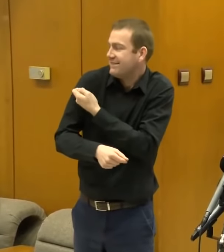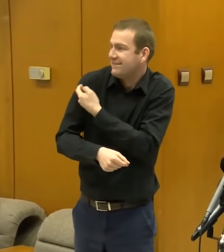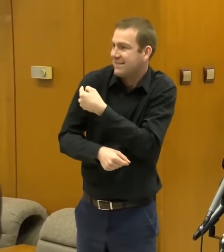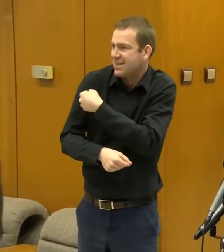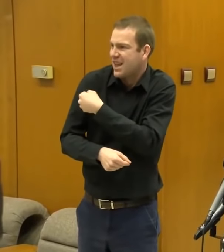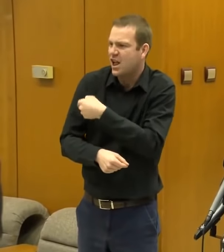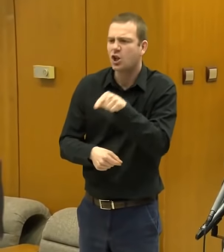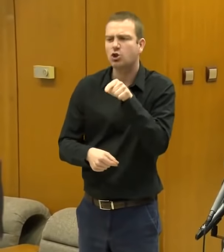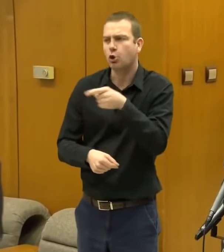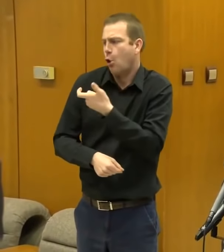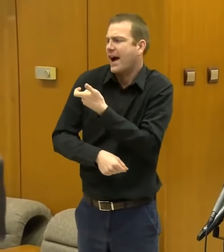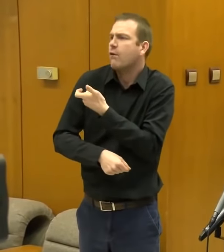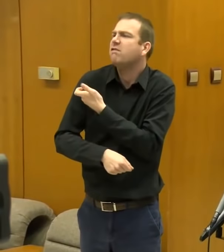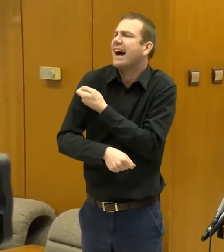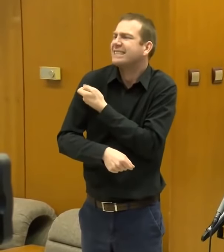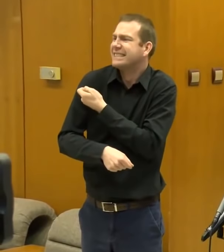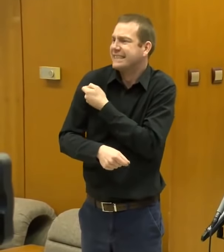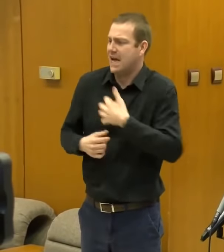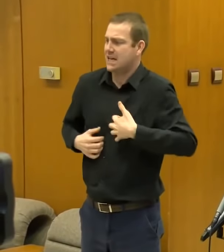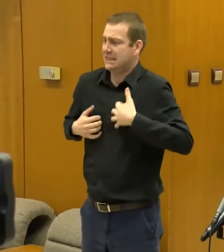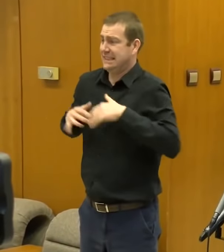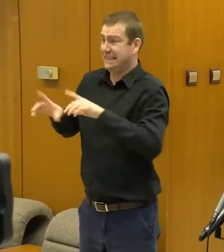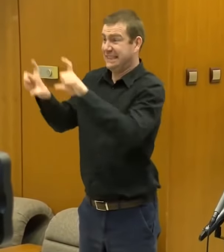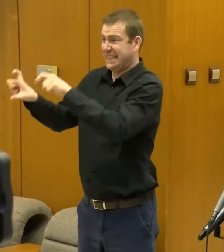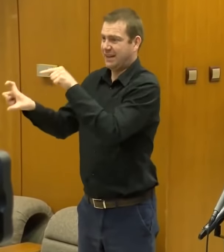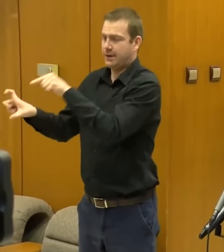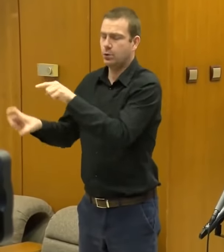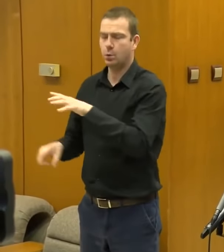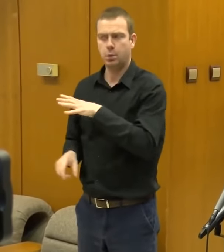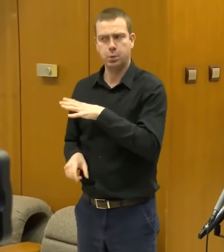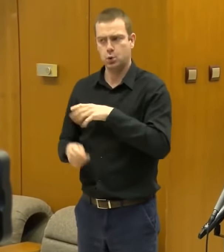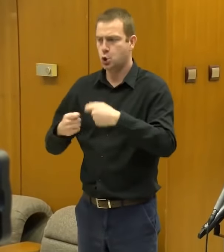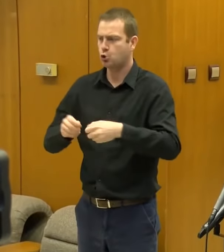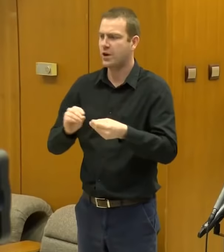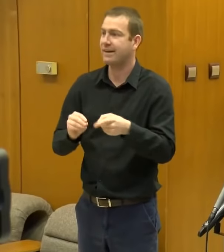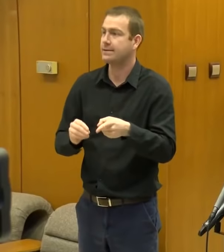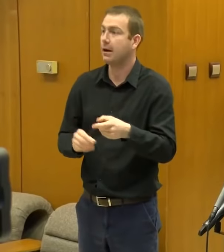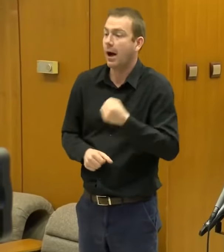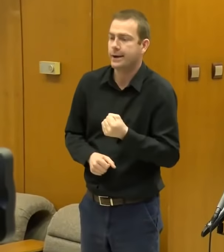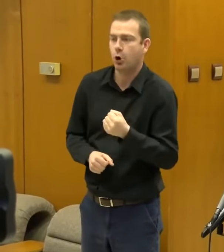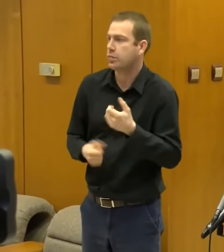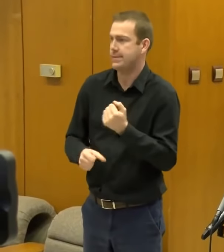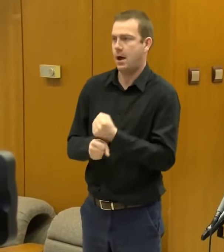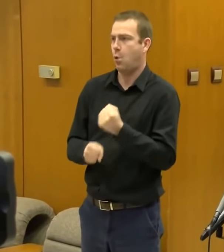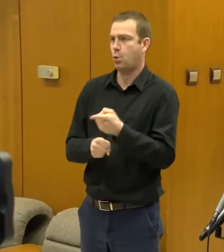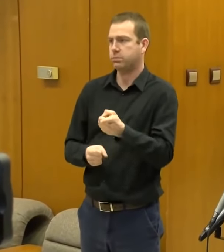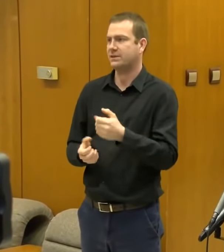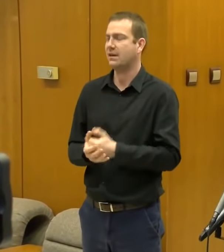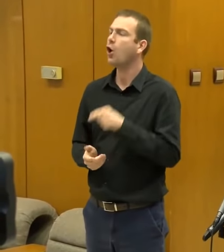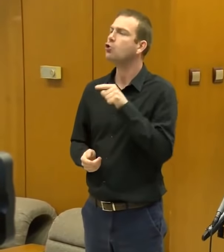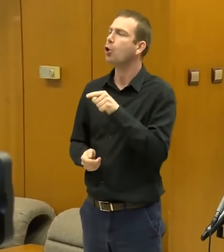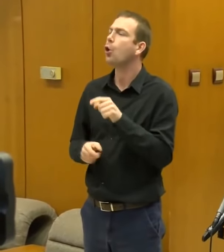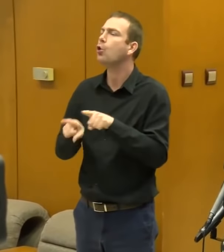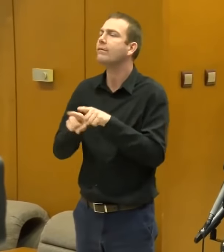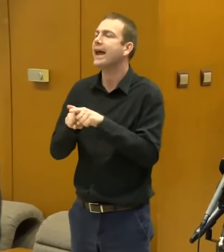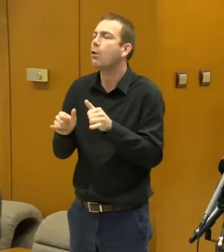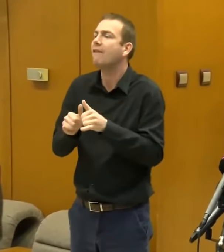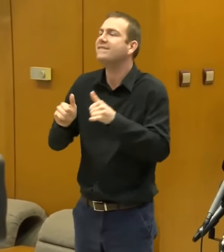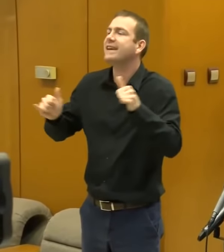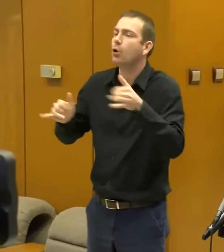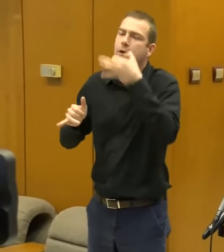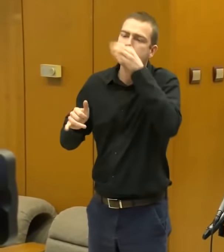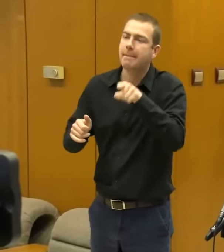urýchliť. My samozrejme nemáme tu kapacity, aby sme my tu vyvíjali nejakú vakcínu. Takýto vývoj prebieha aj v Nemecku, prebieha v